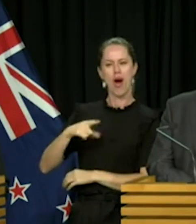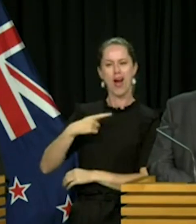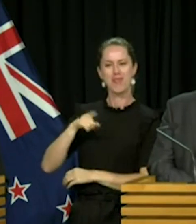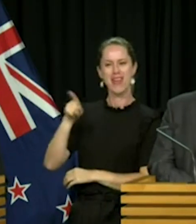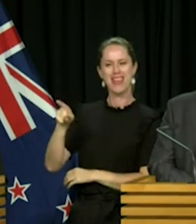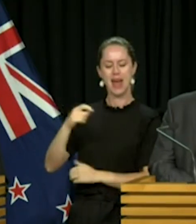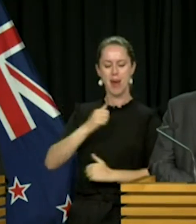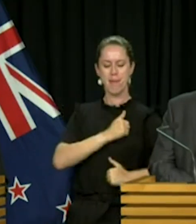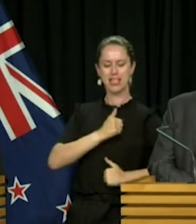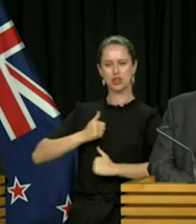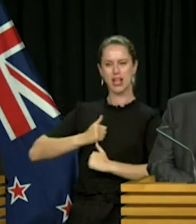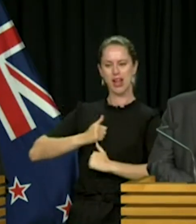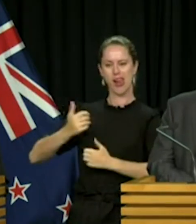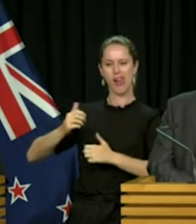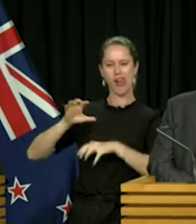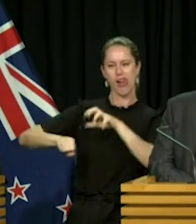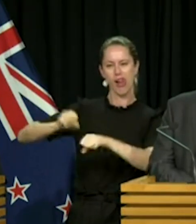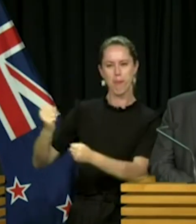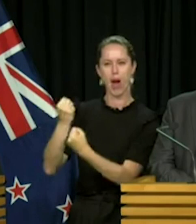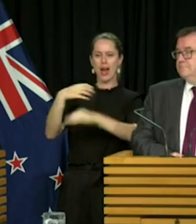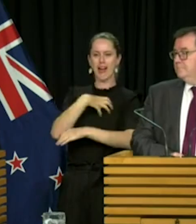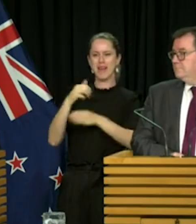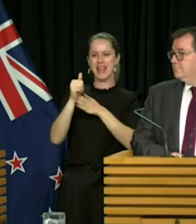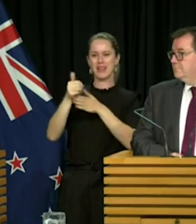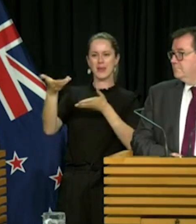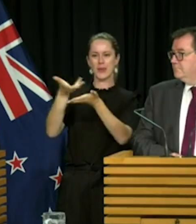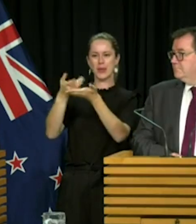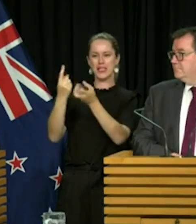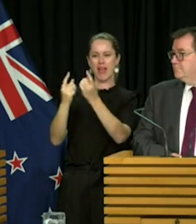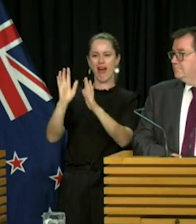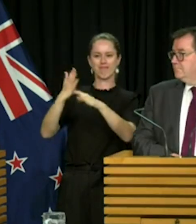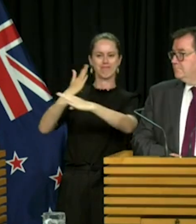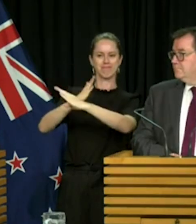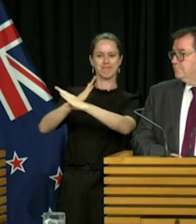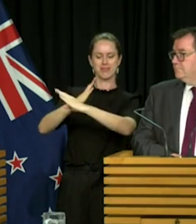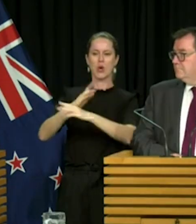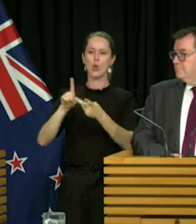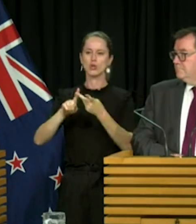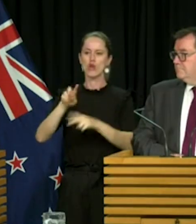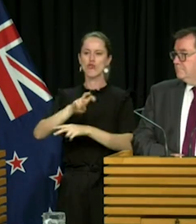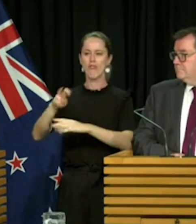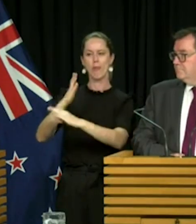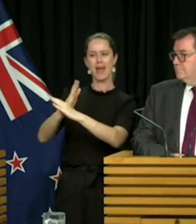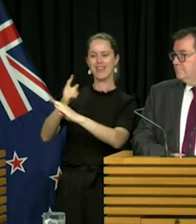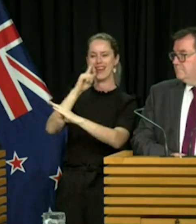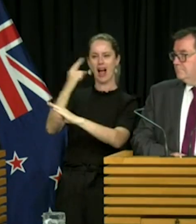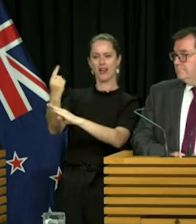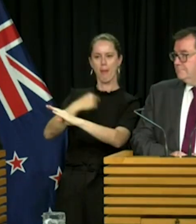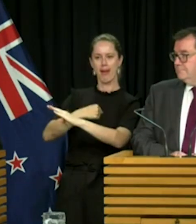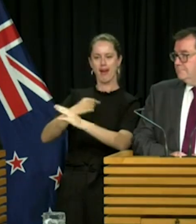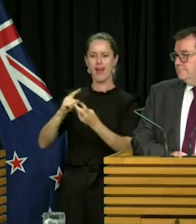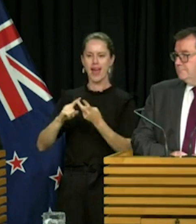de contactos militares y políticos de alto nivel con birmania que lo que constituye el primer paso internacional para aislar a la junta